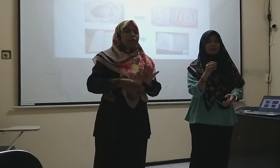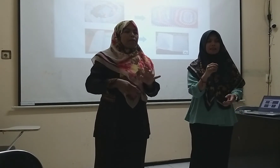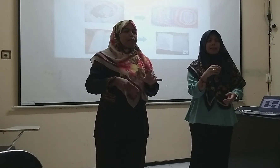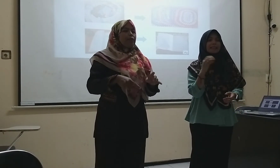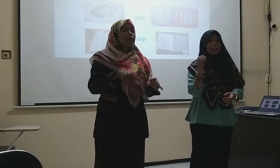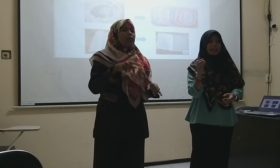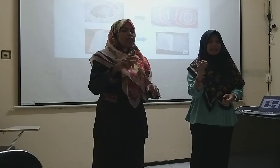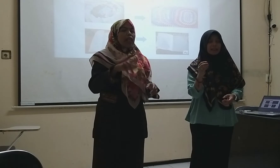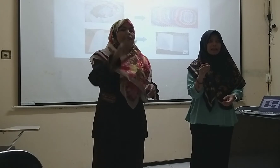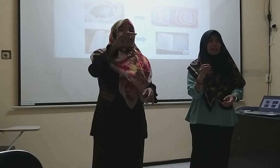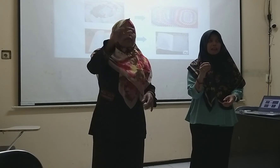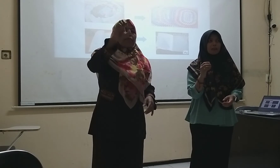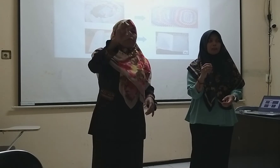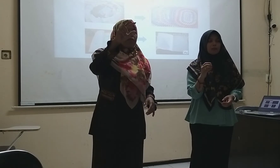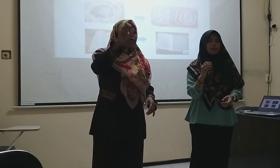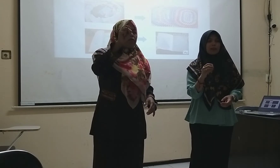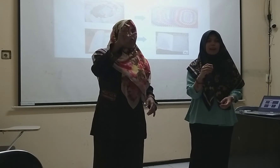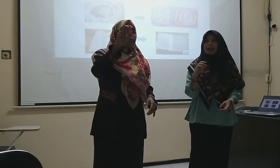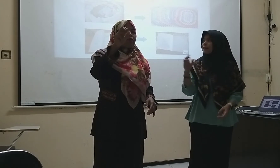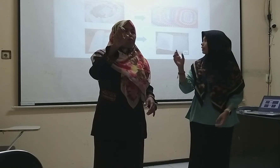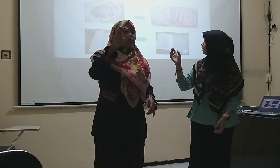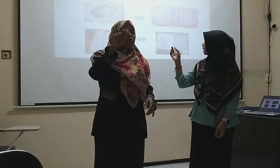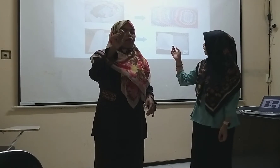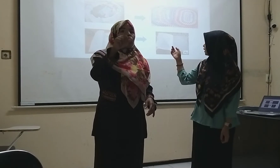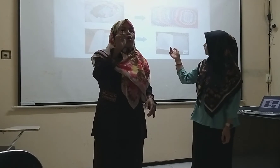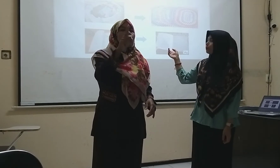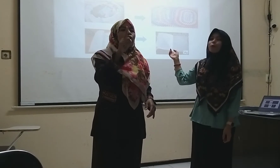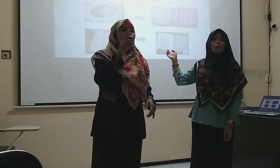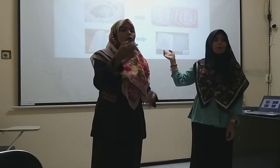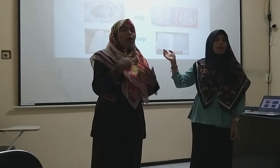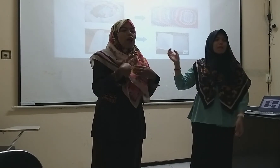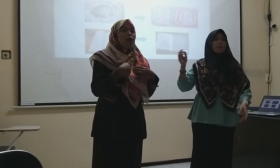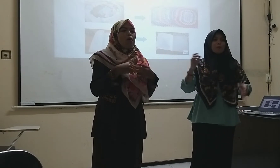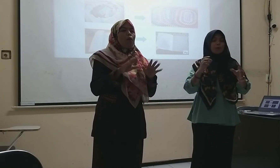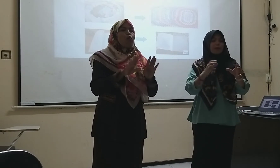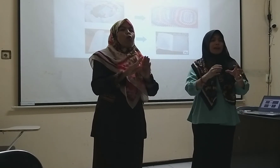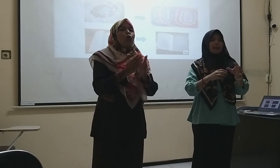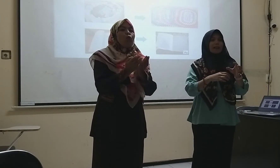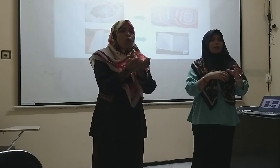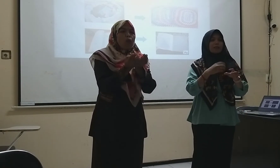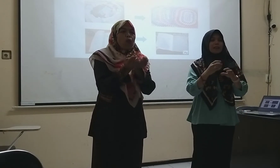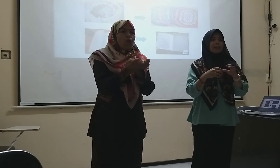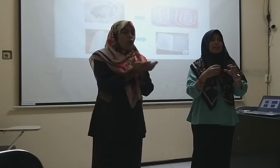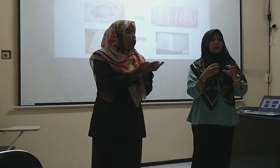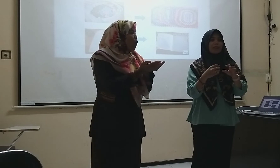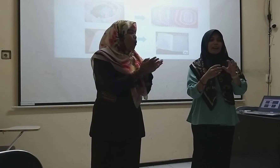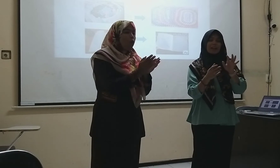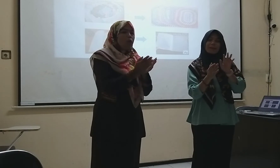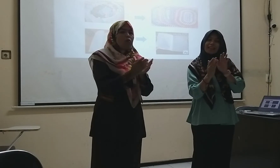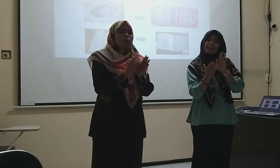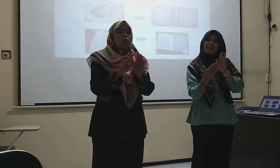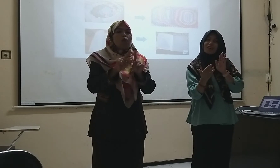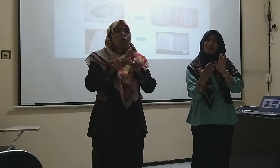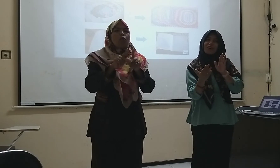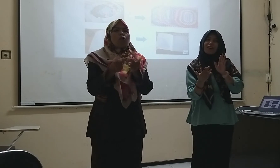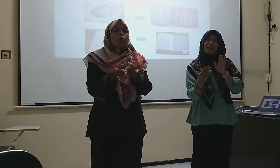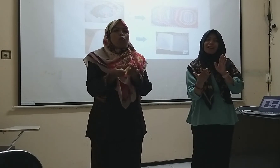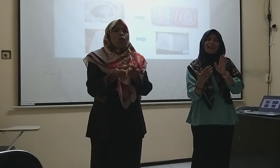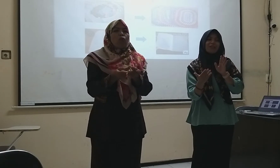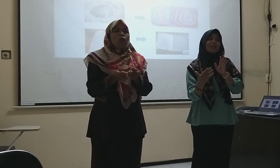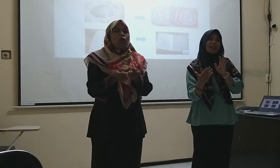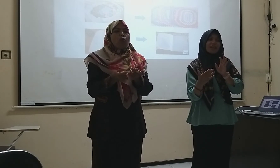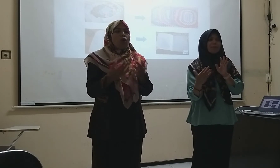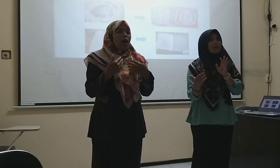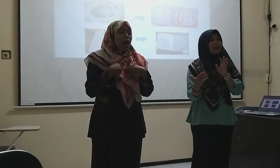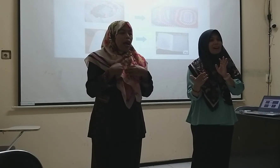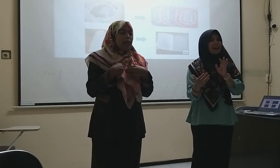Selain keset, itu juga ada ini buku kalau sudah tidak digunakan kan masih ada yang kosong.